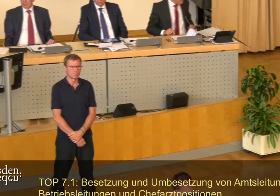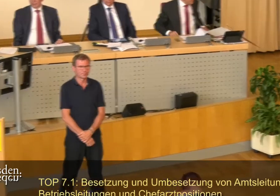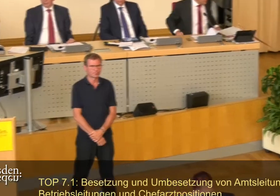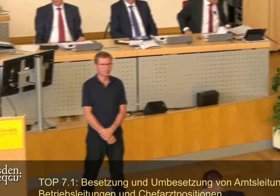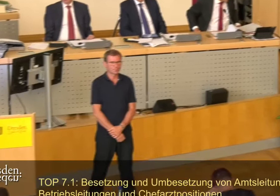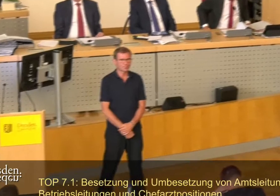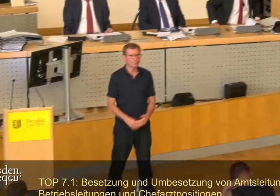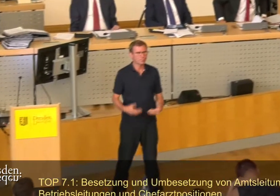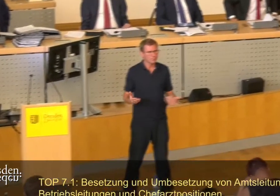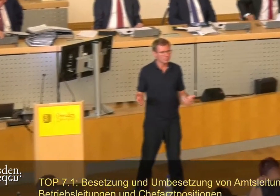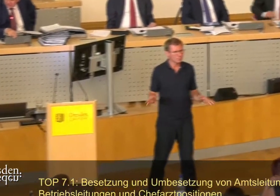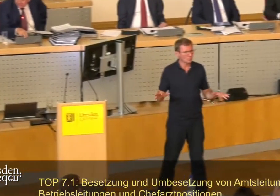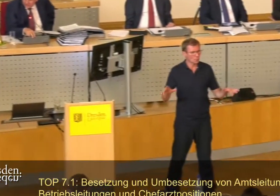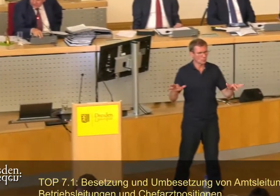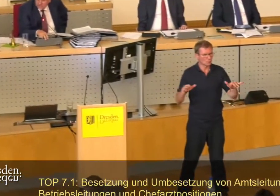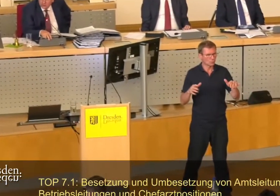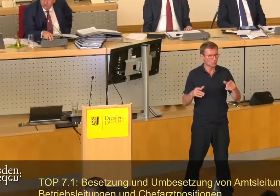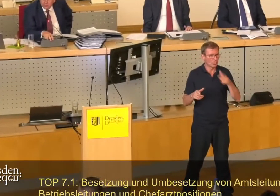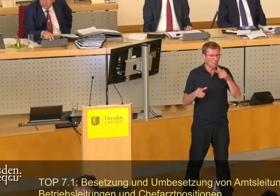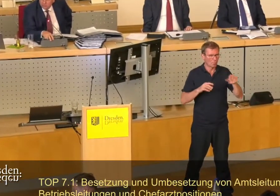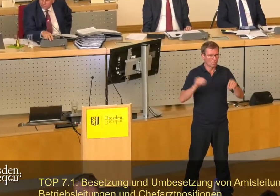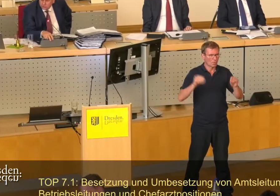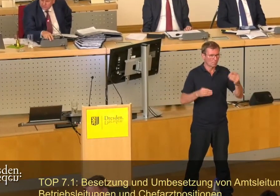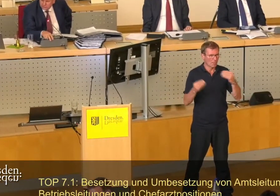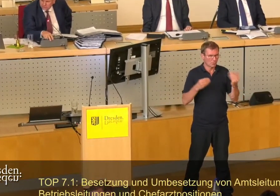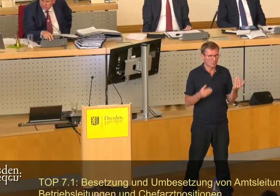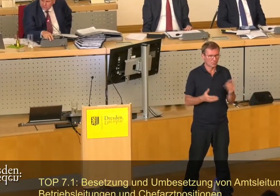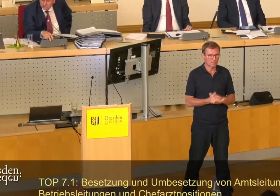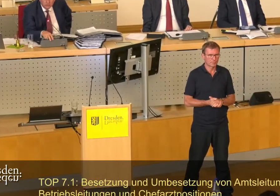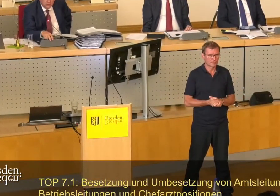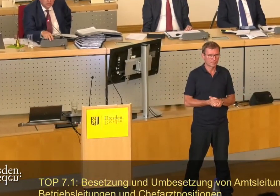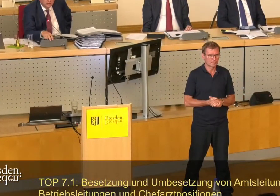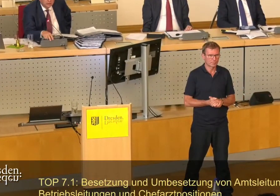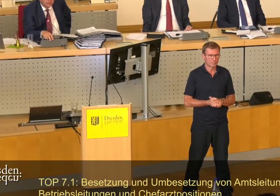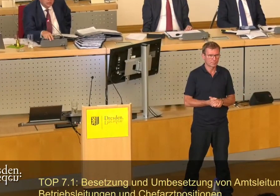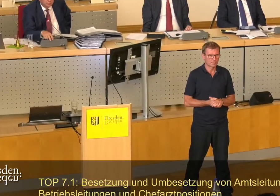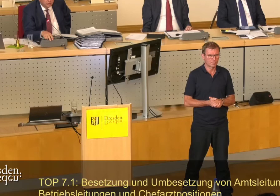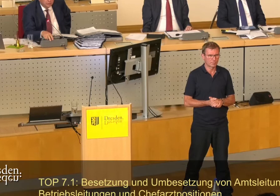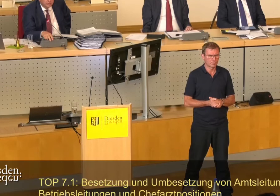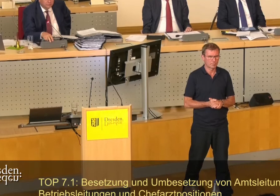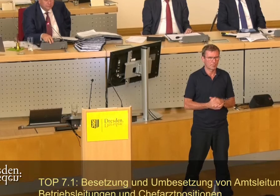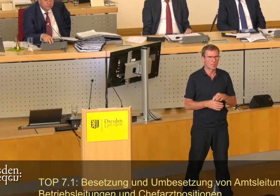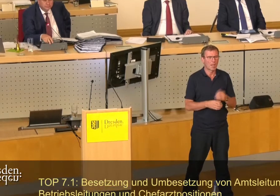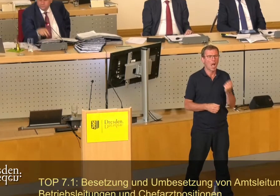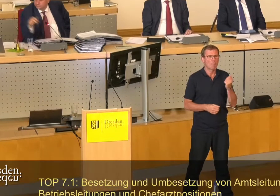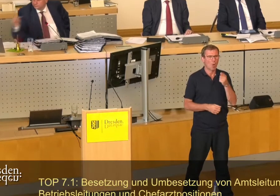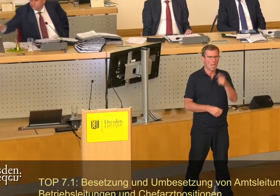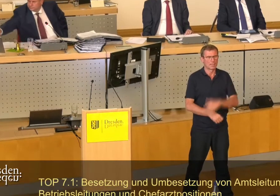Soweit dazu. Gibt es weitere Wortmeldungen? Herr Beuerle, bitte.